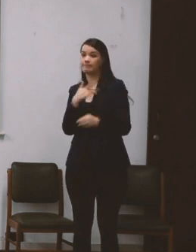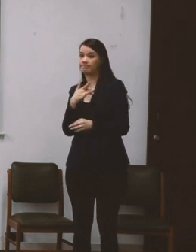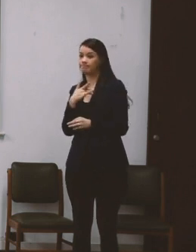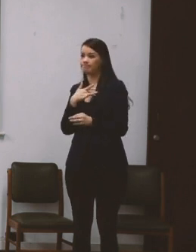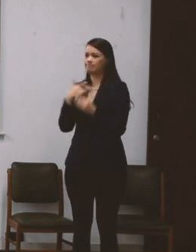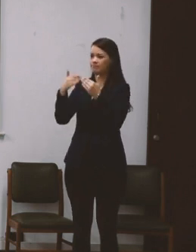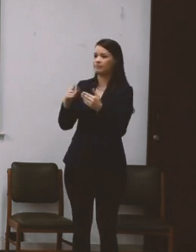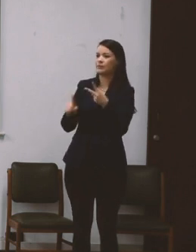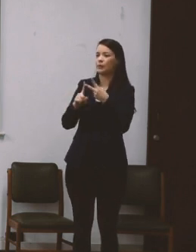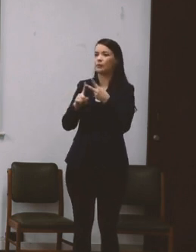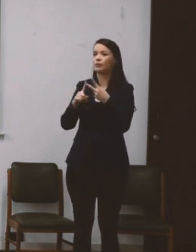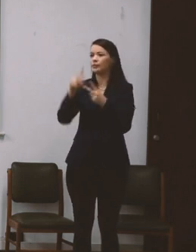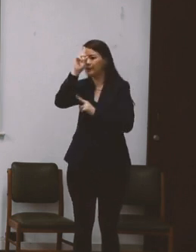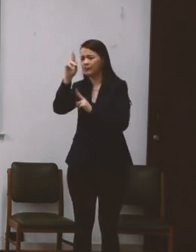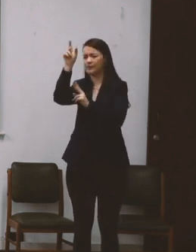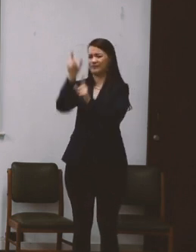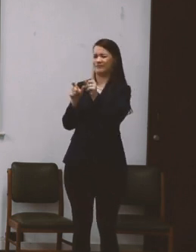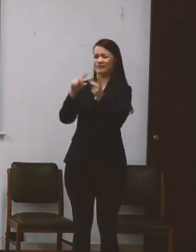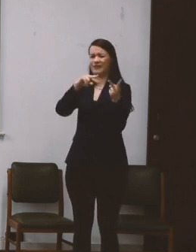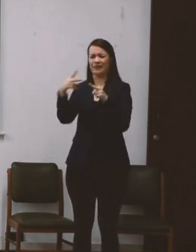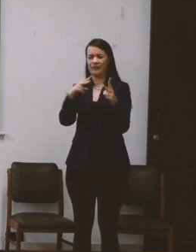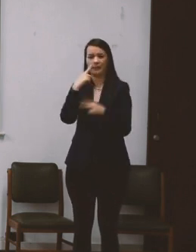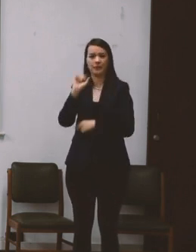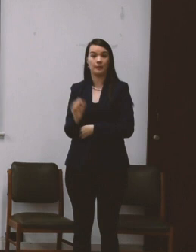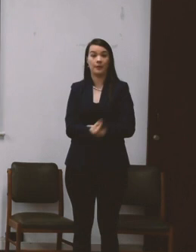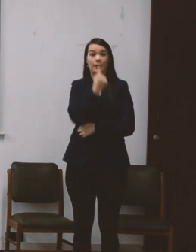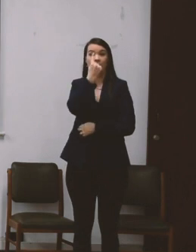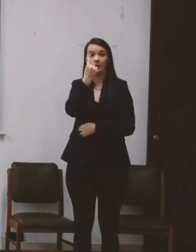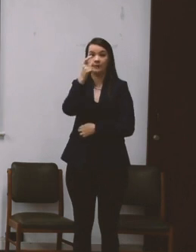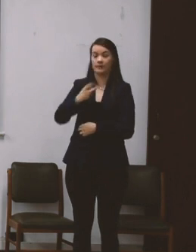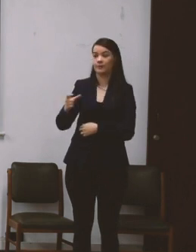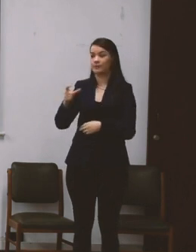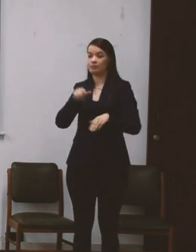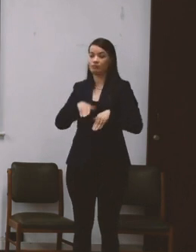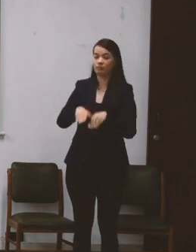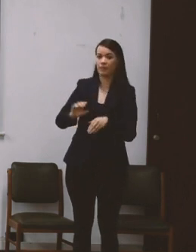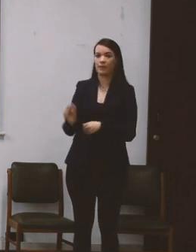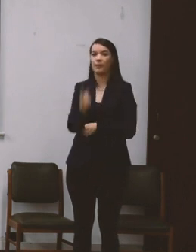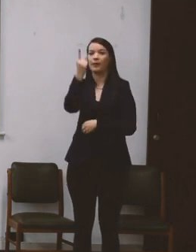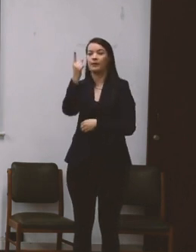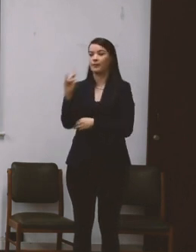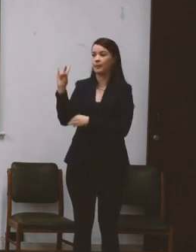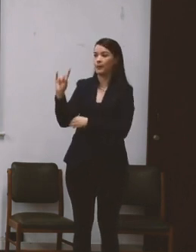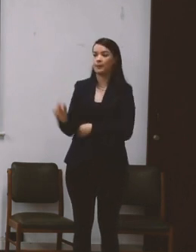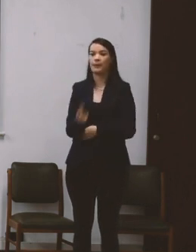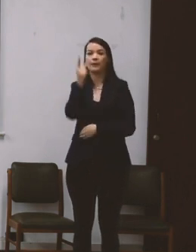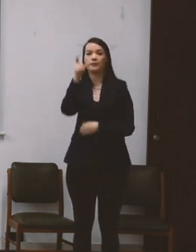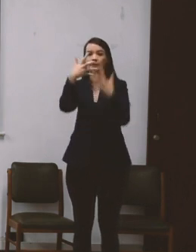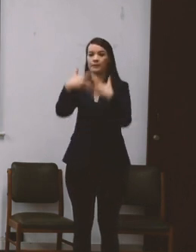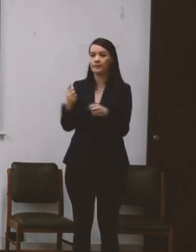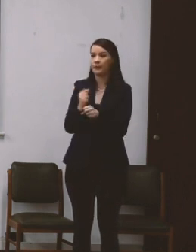hacer filantropía. La primera modista, el primer universitario, la primera modelo, el primer empresario, la